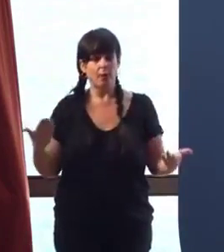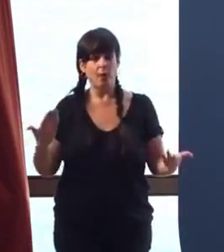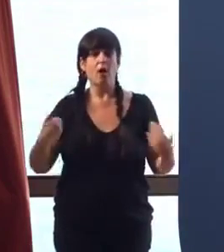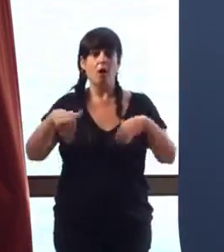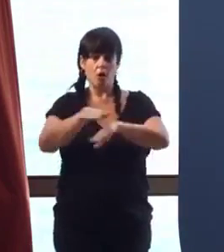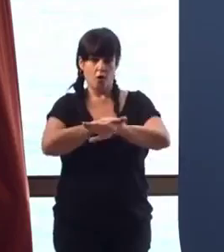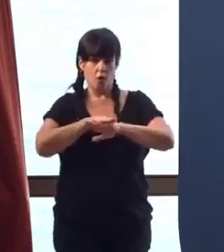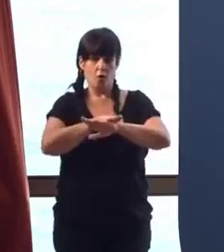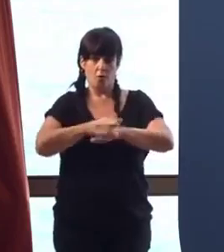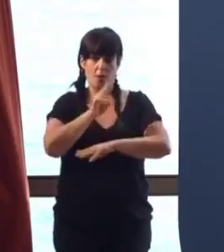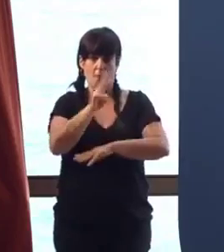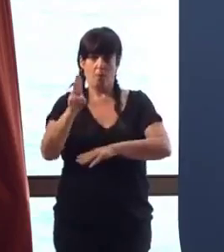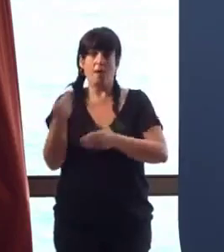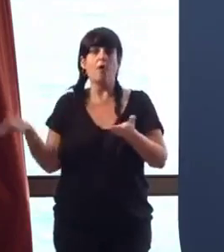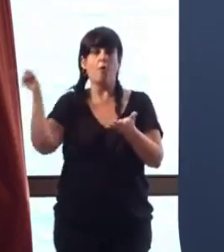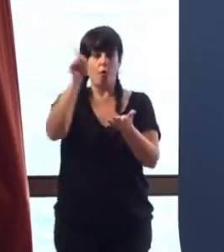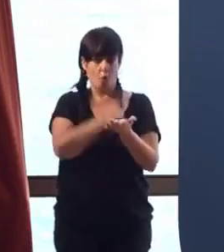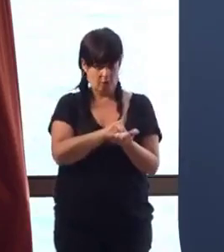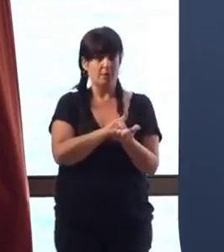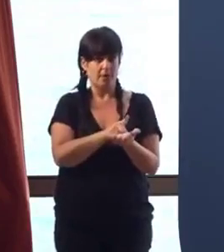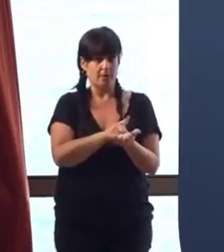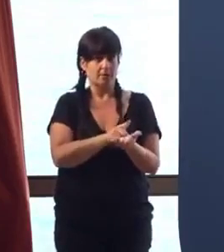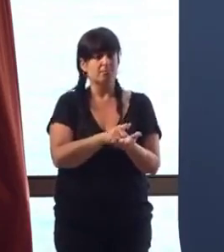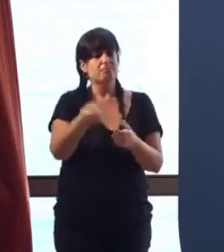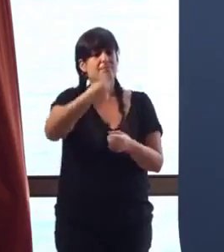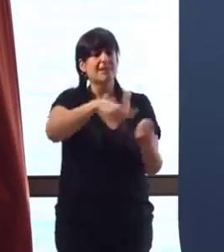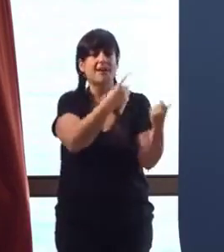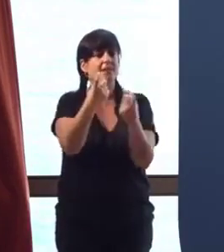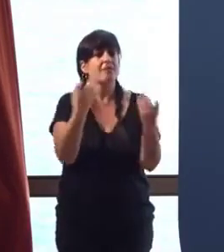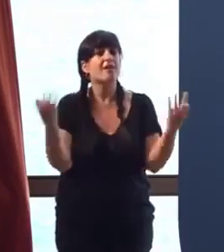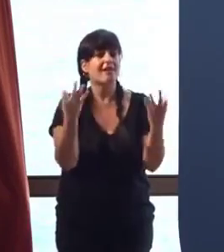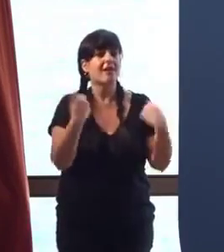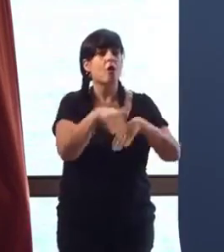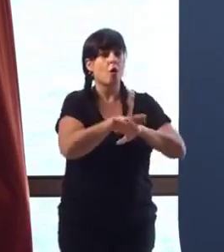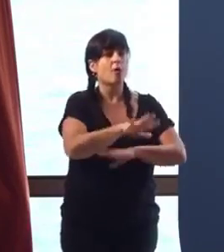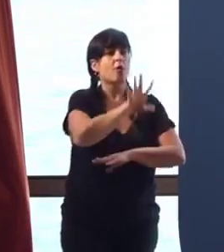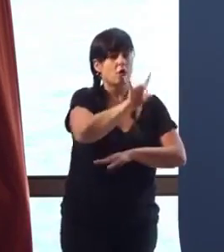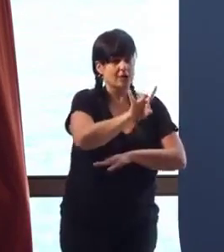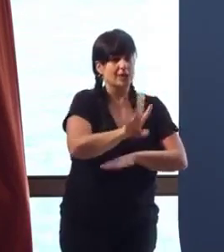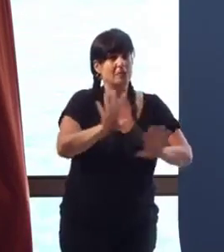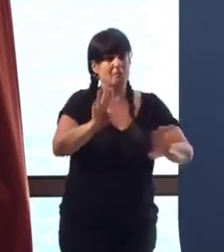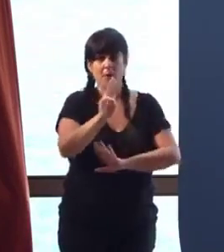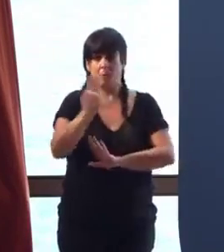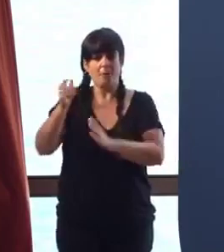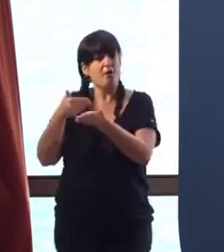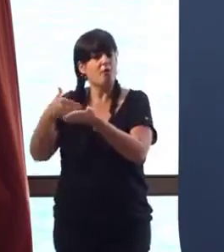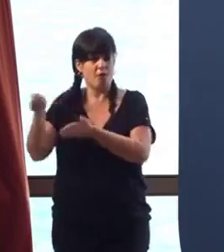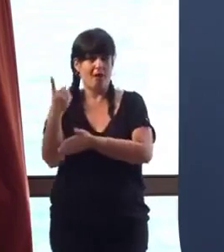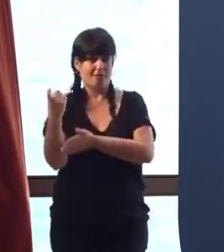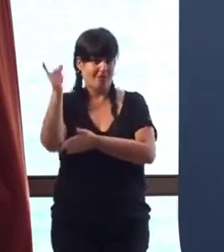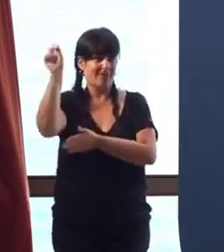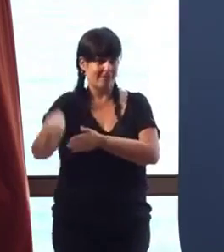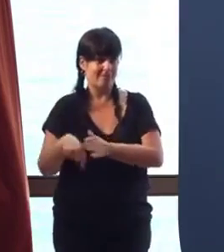a gobernar el Partido Popular. Hace falta un gobierno, pero hace falta que el Partido Popular no siga gobernando.